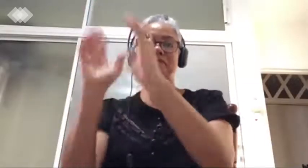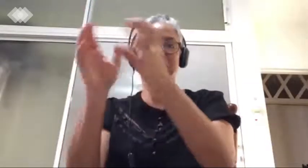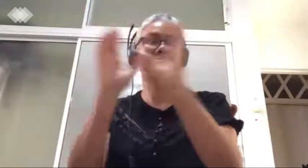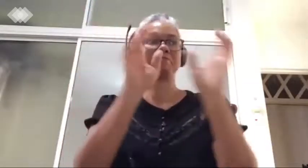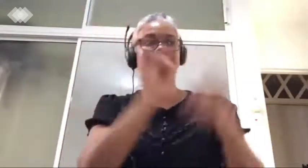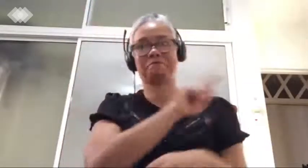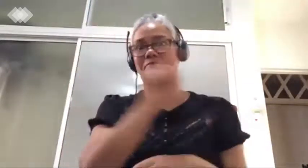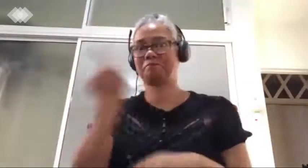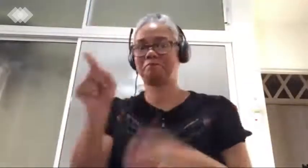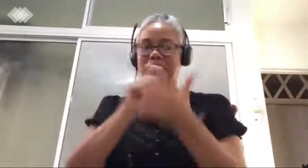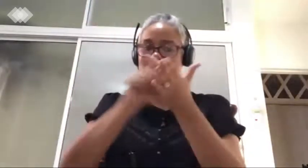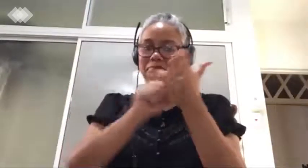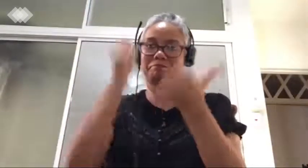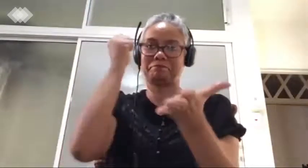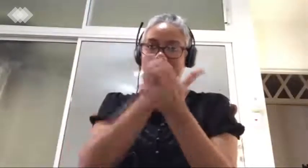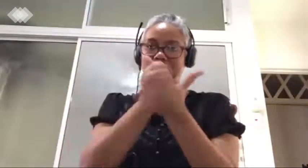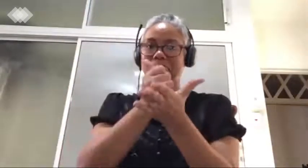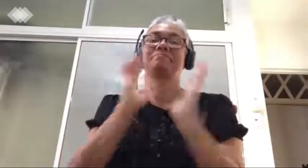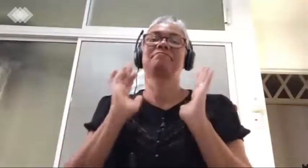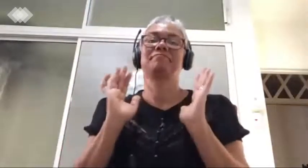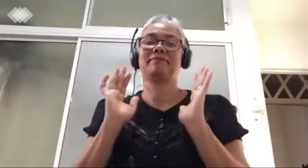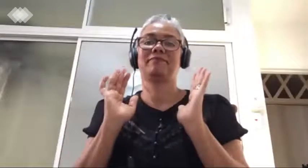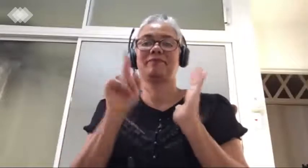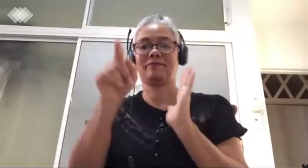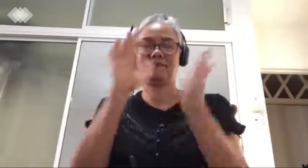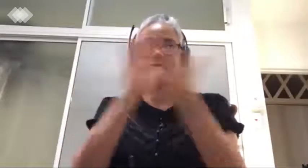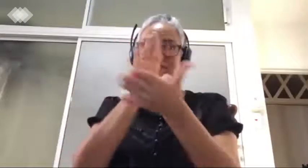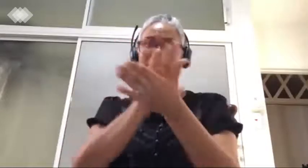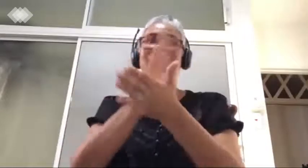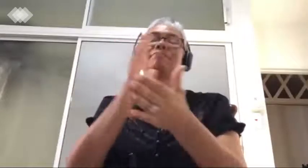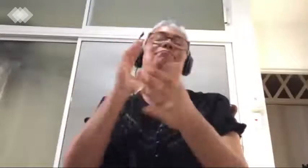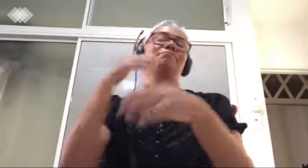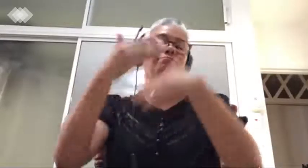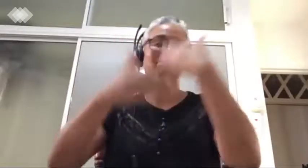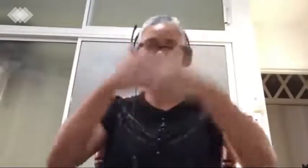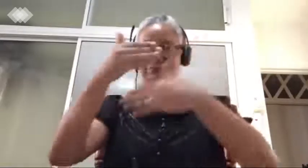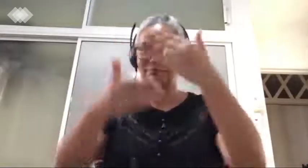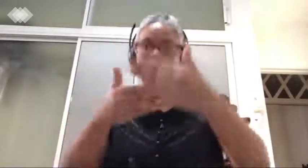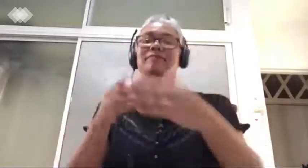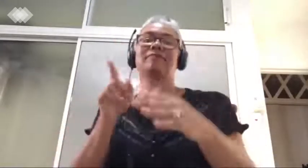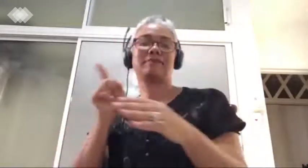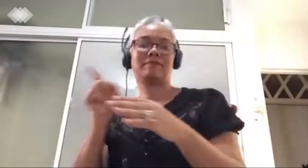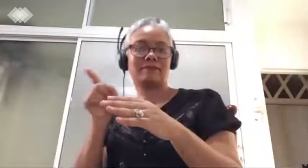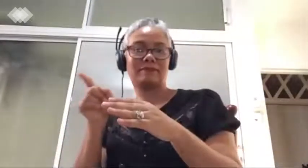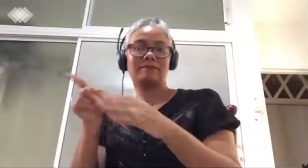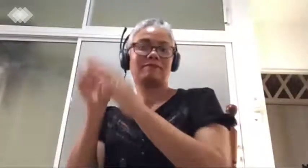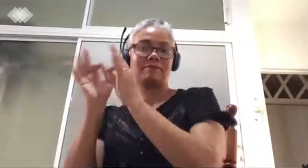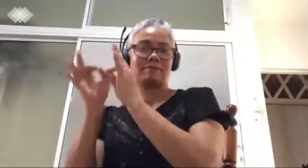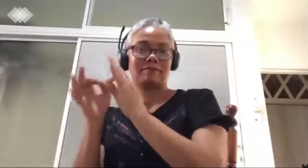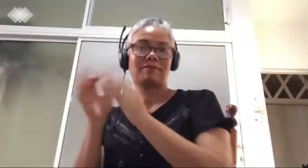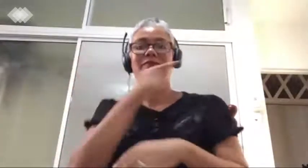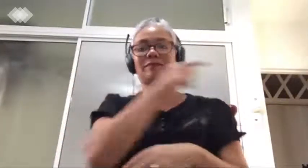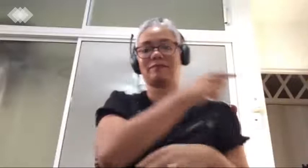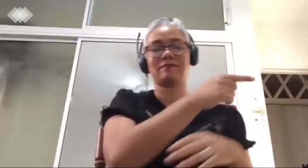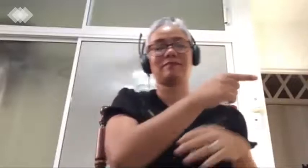esos acuerdos para seguir trabajando, para que nuestros psicólogos, para que nuestros